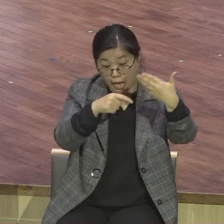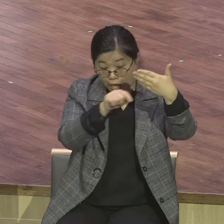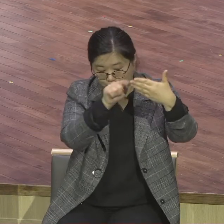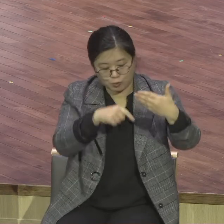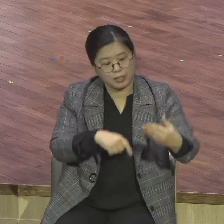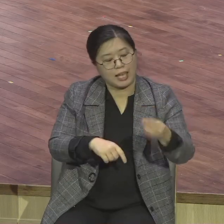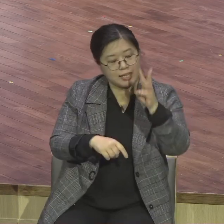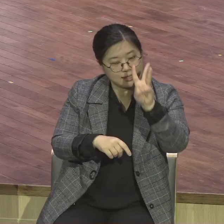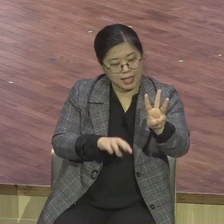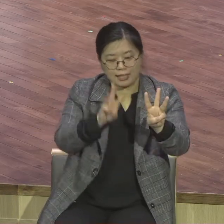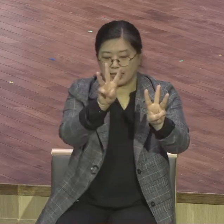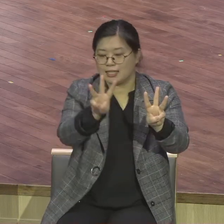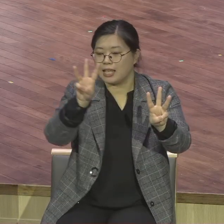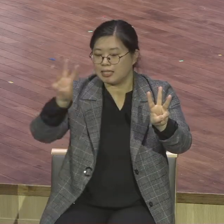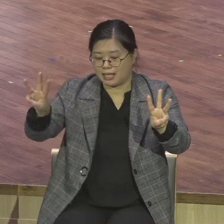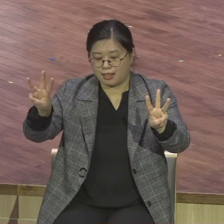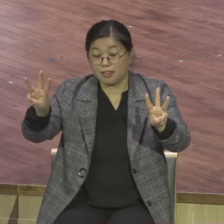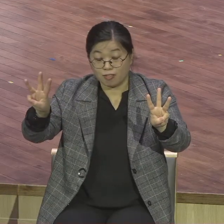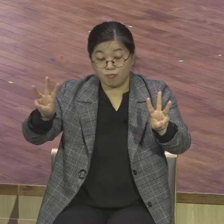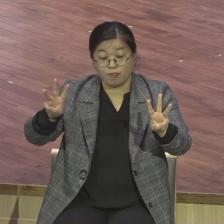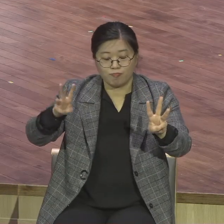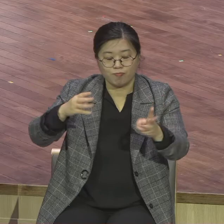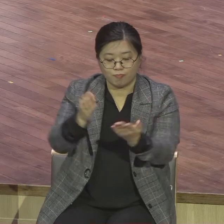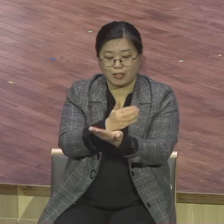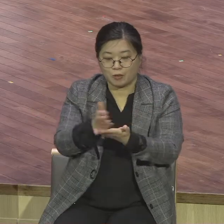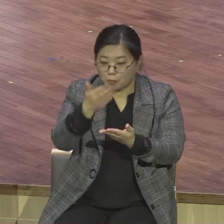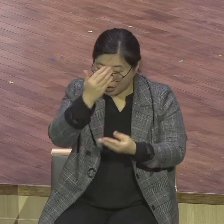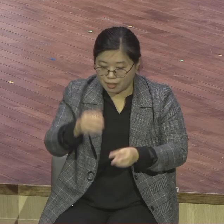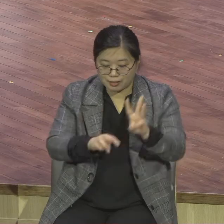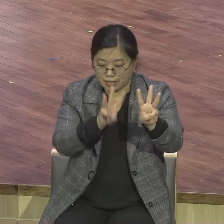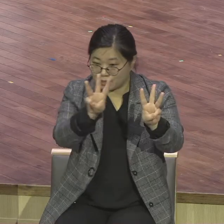내가 누구인지를 바라봐요. 내가 누구인가.